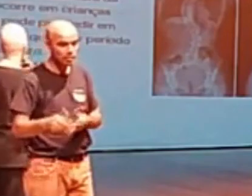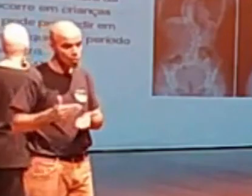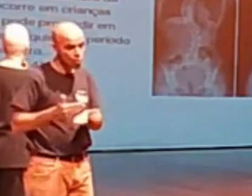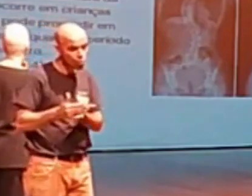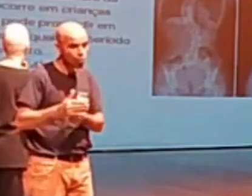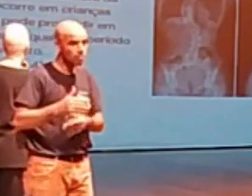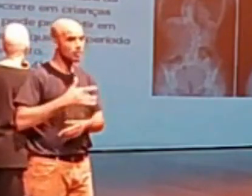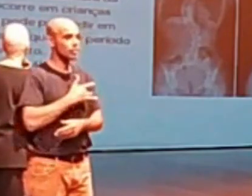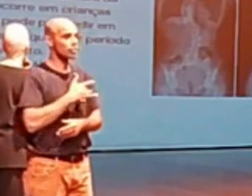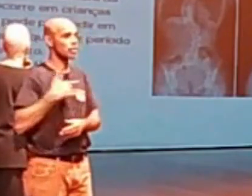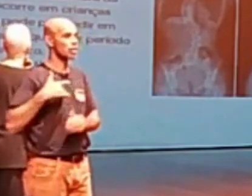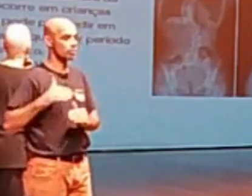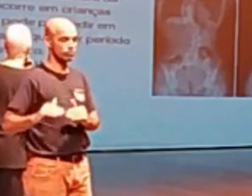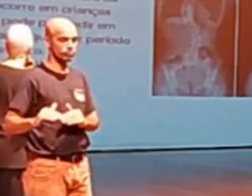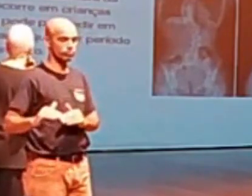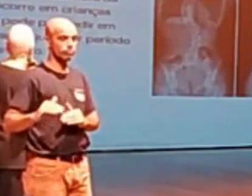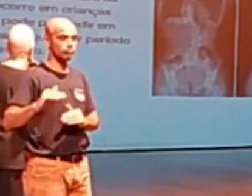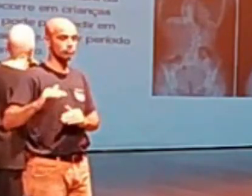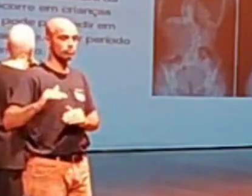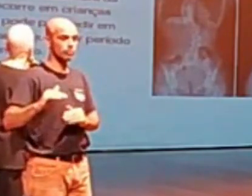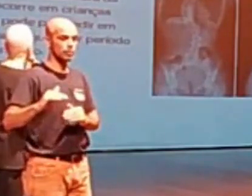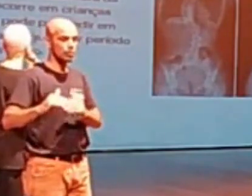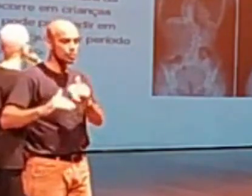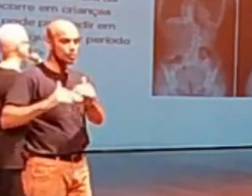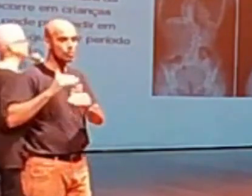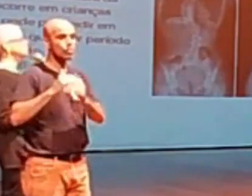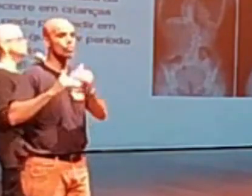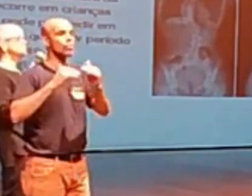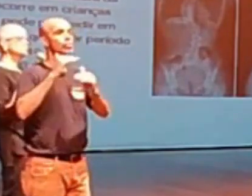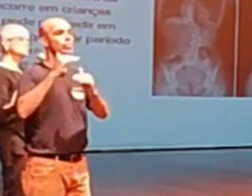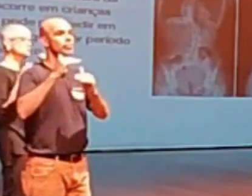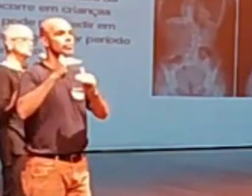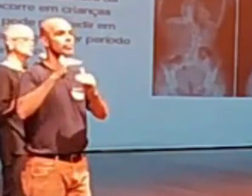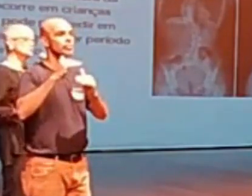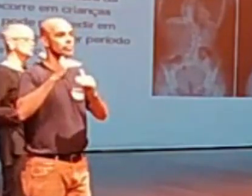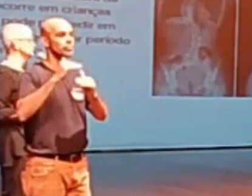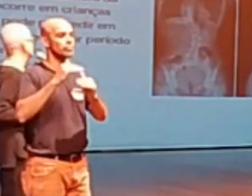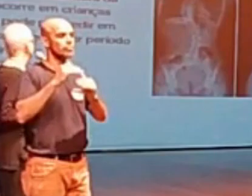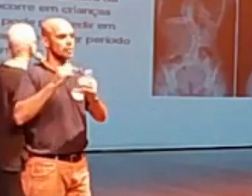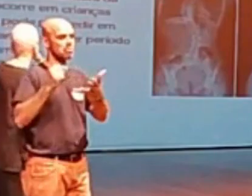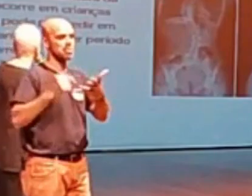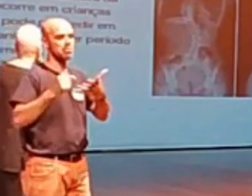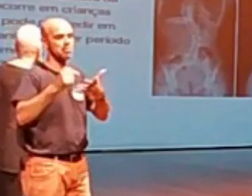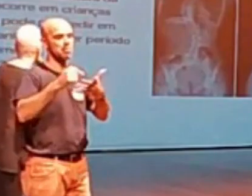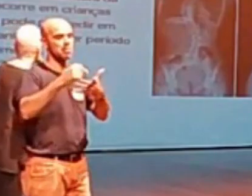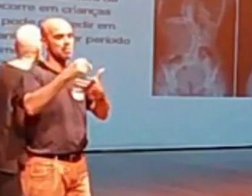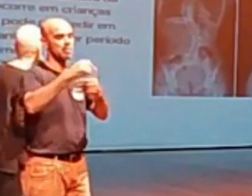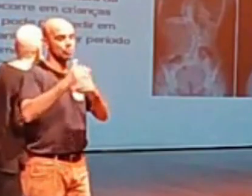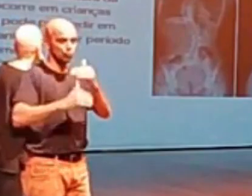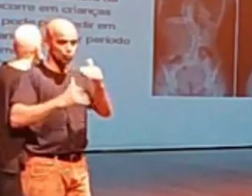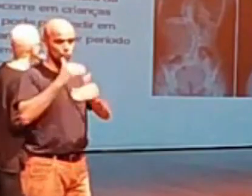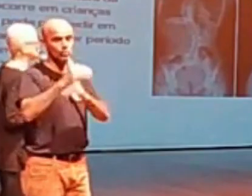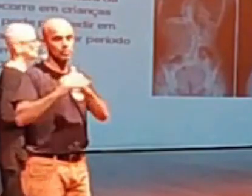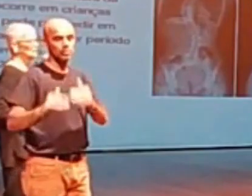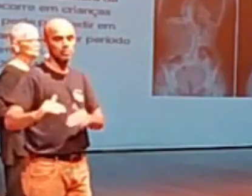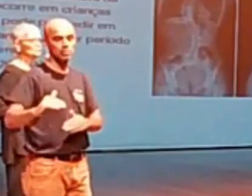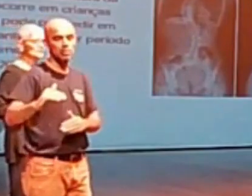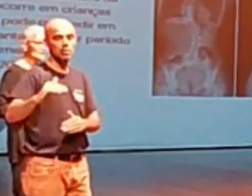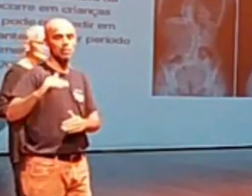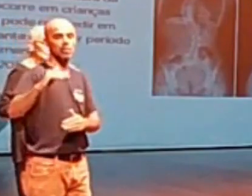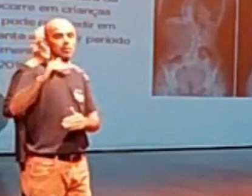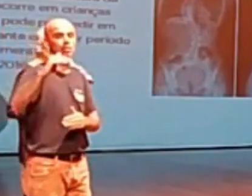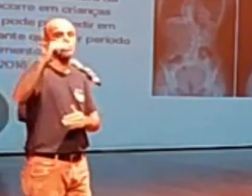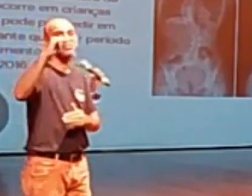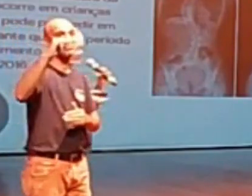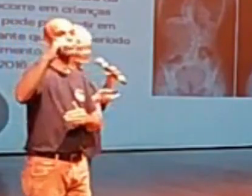eu falei para vocês, e pode progredir em relação a múltiplos fatores durante qualquer período rápido